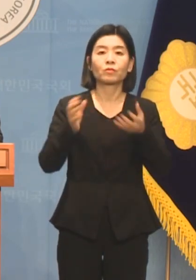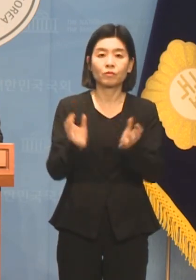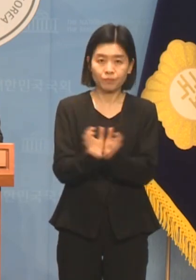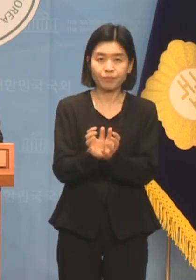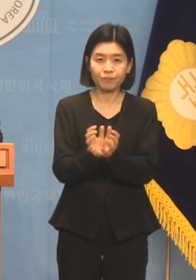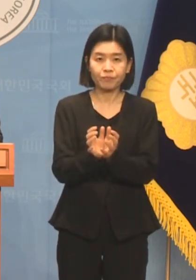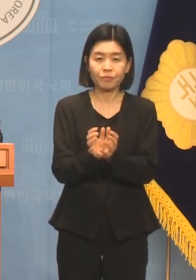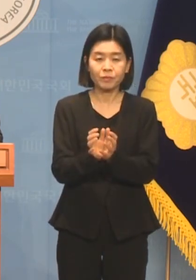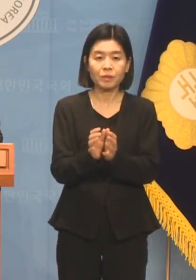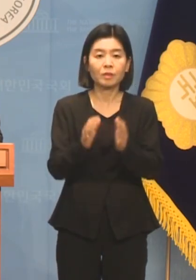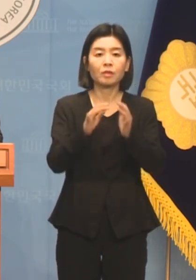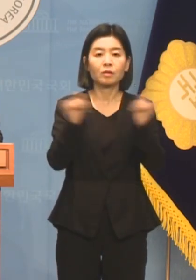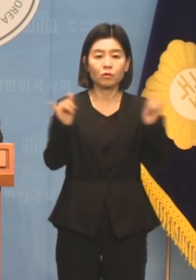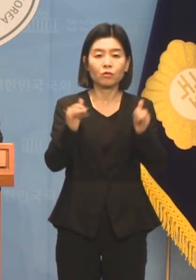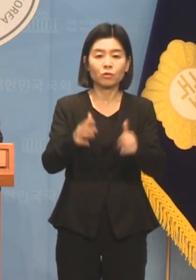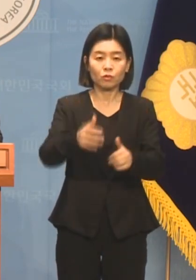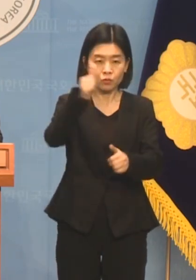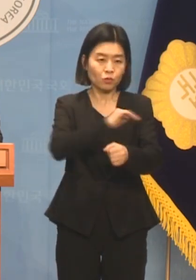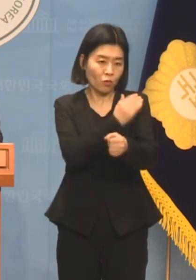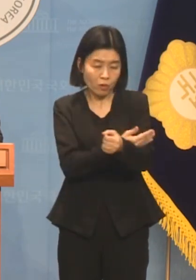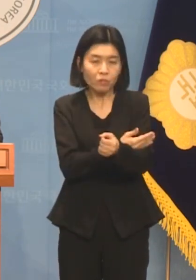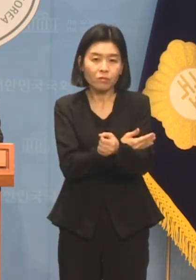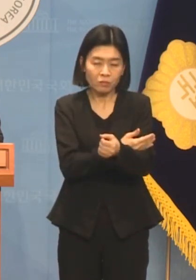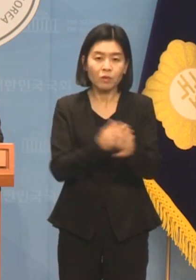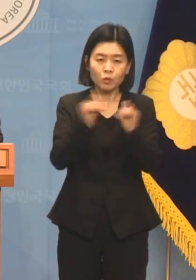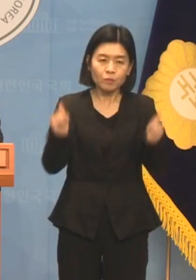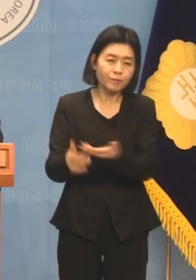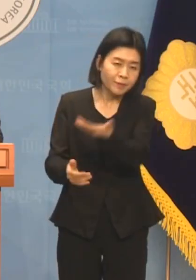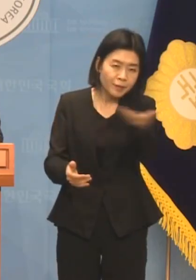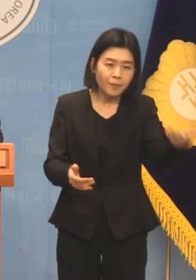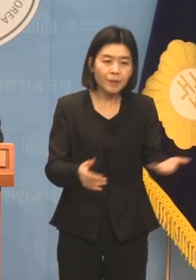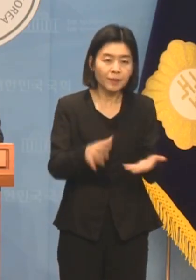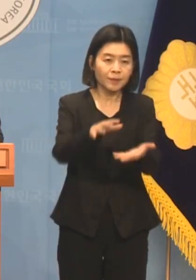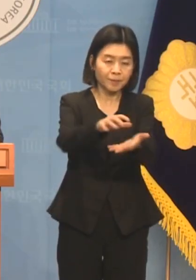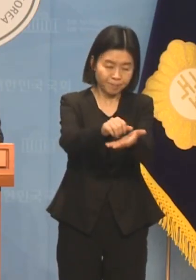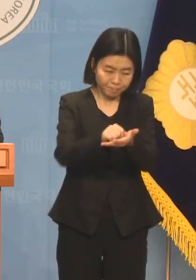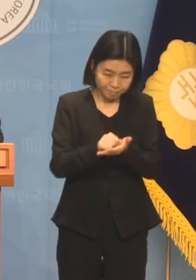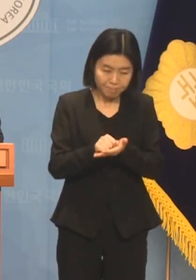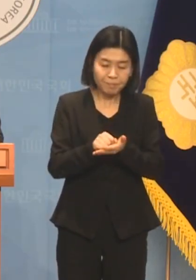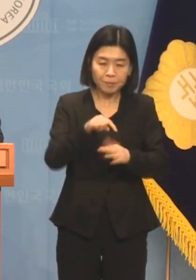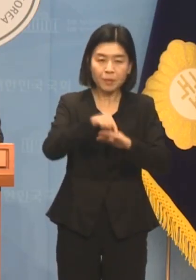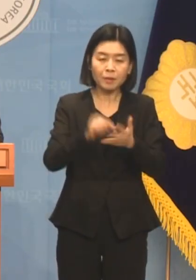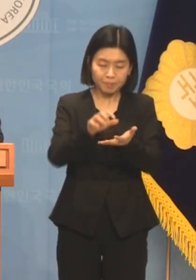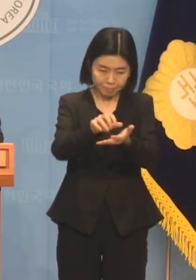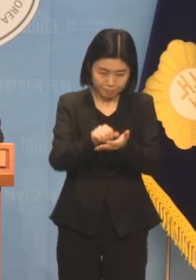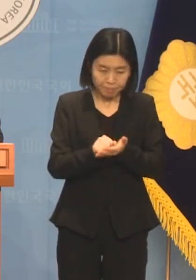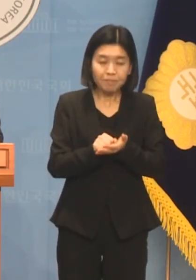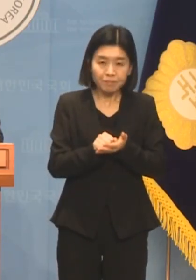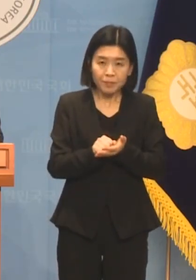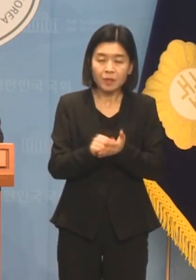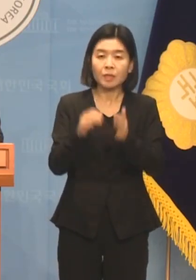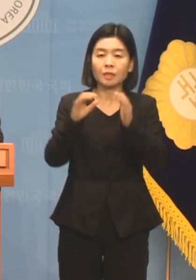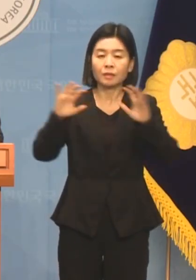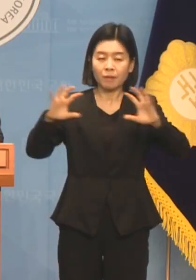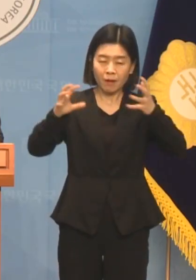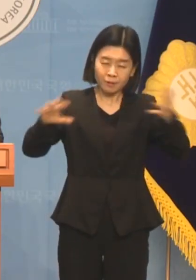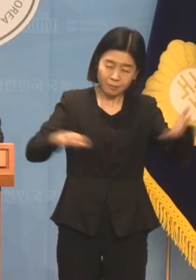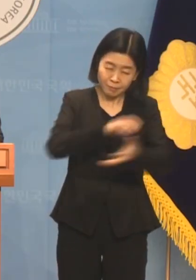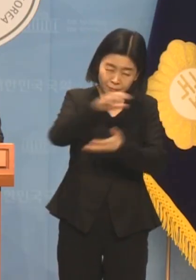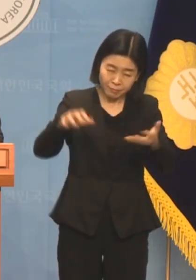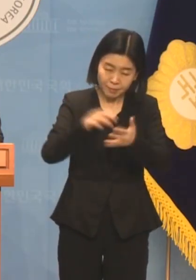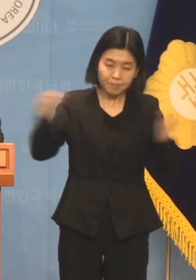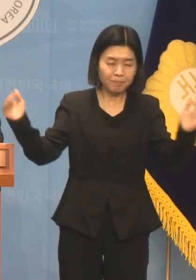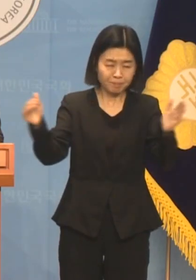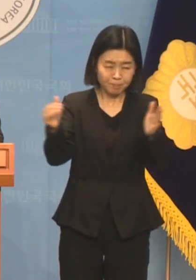더불어민주당은 주권자 국민의 준엄한 민심을 받들어 내란 종식을 이루겠습니다. 어제